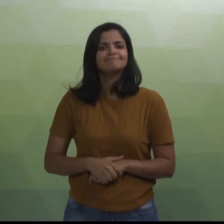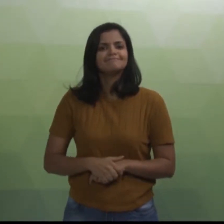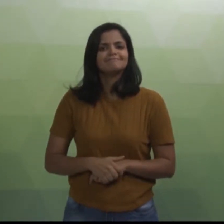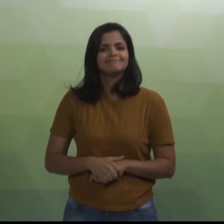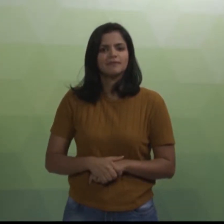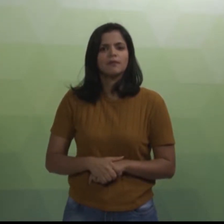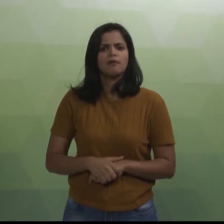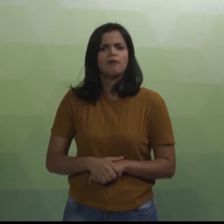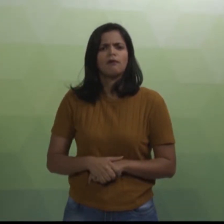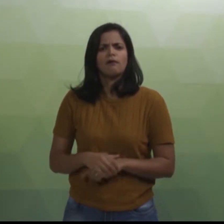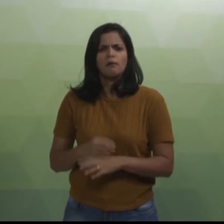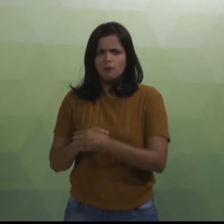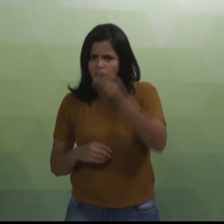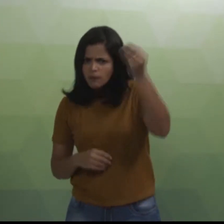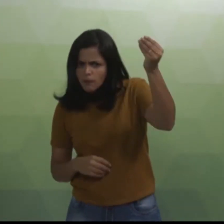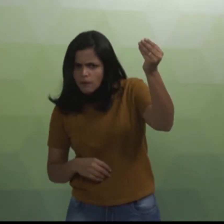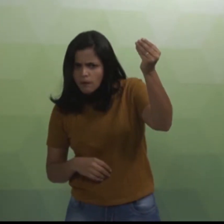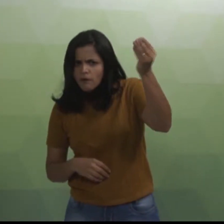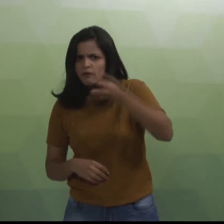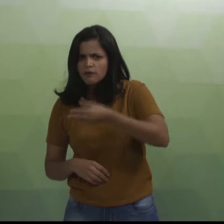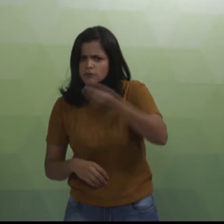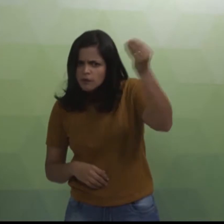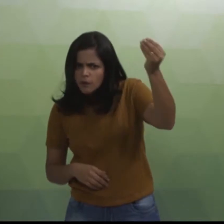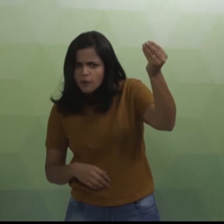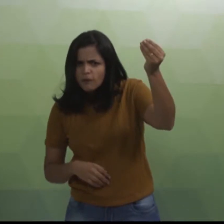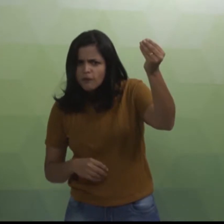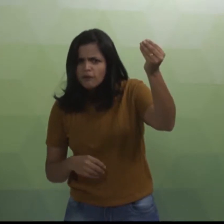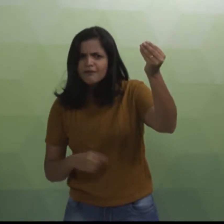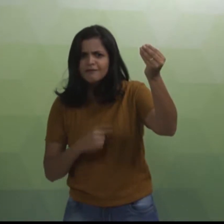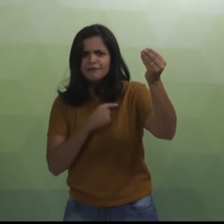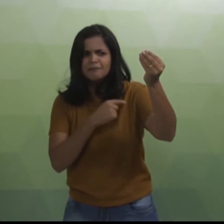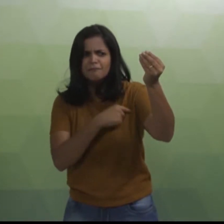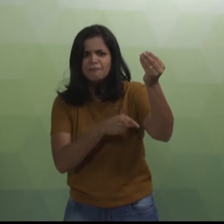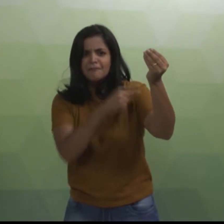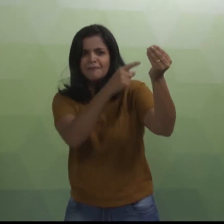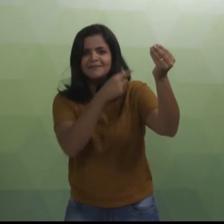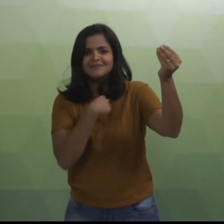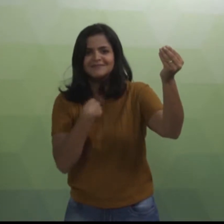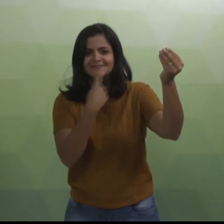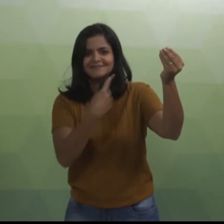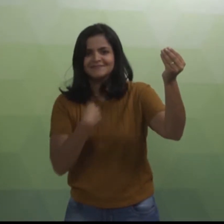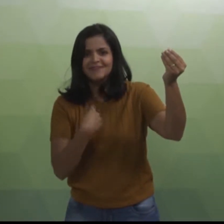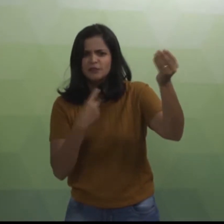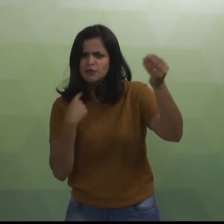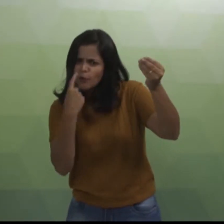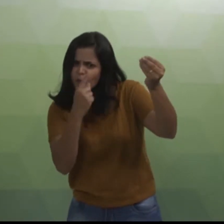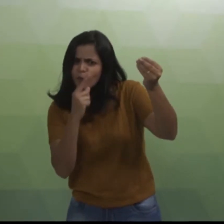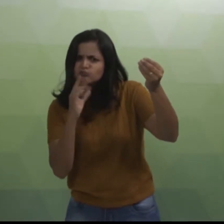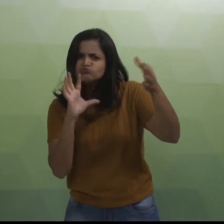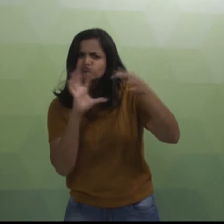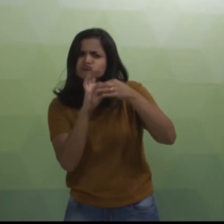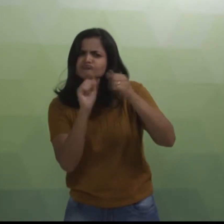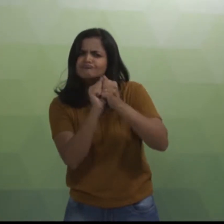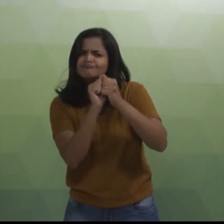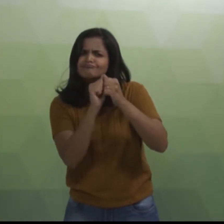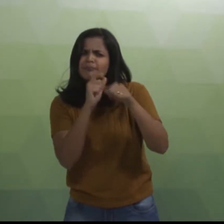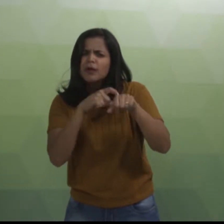a movimentação. Eu já entreguei a ele. Perceba a marcação